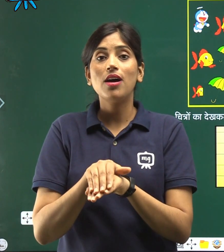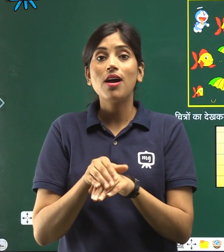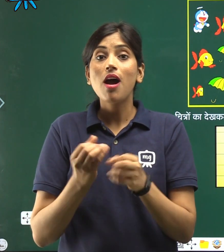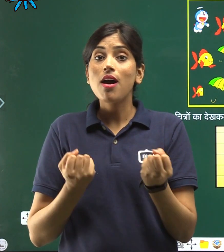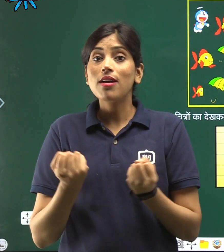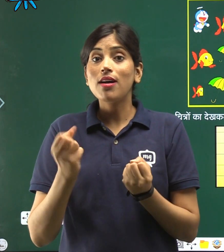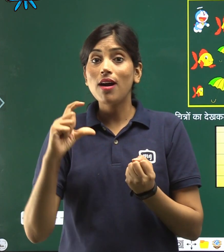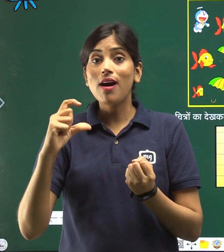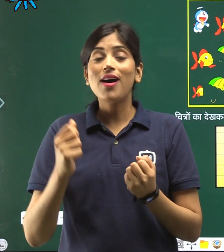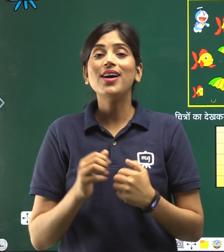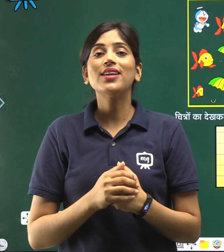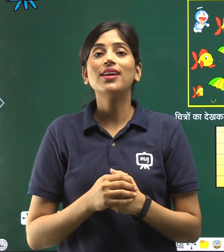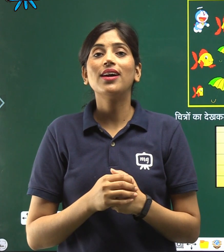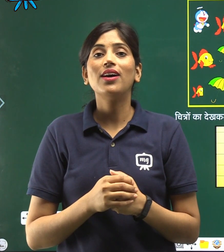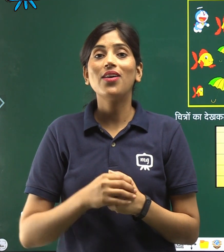कार,